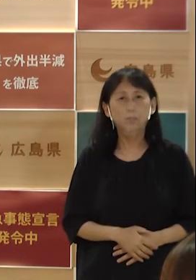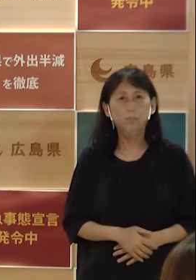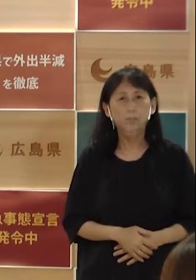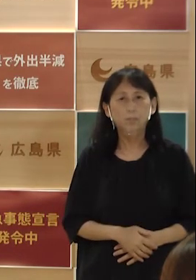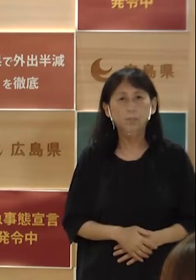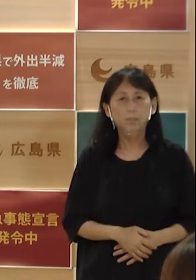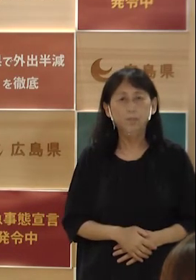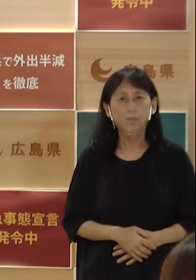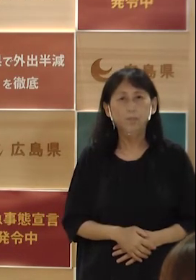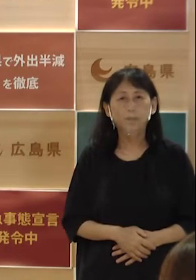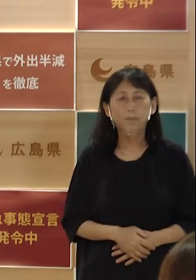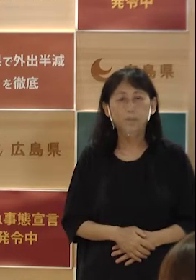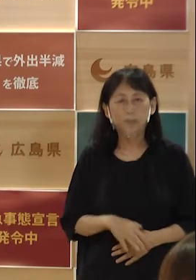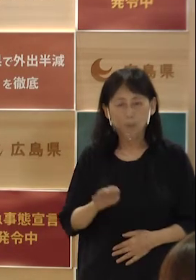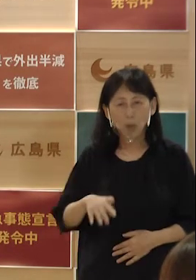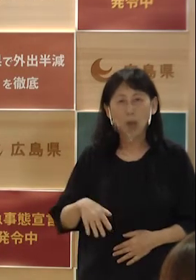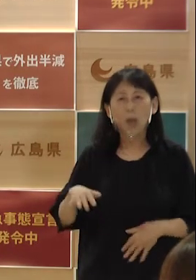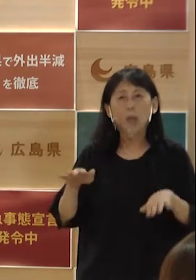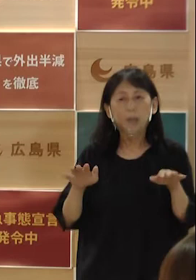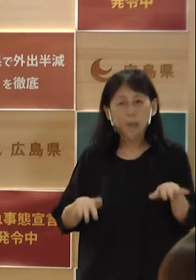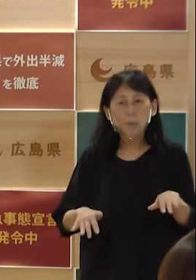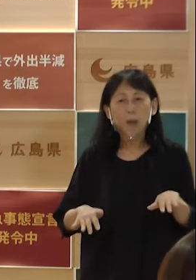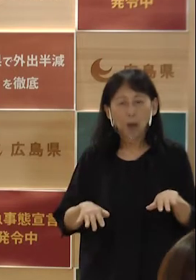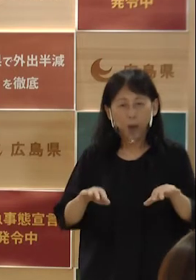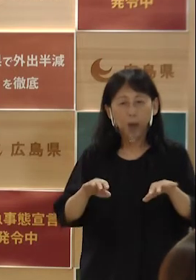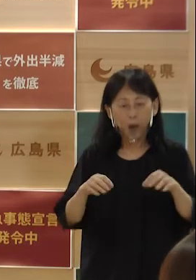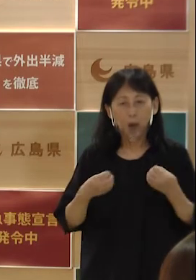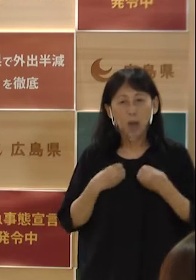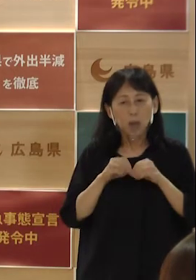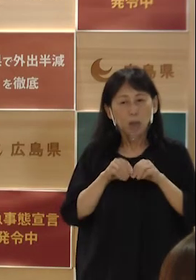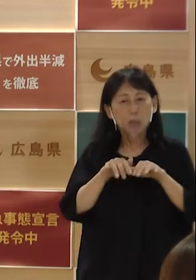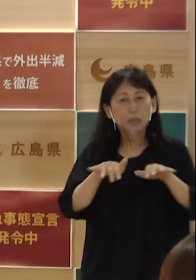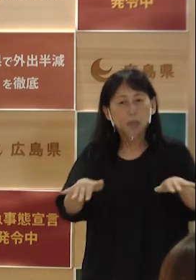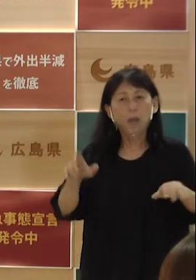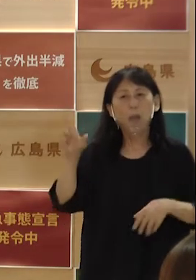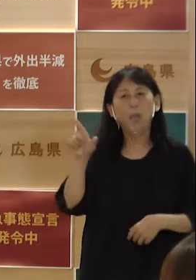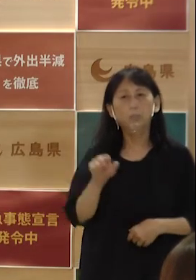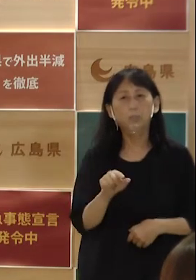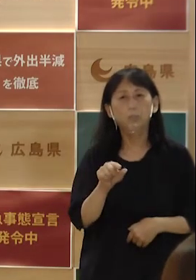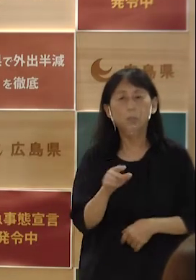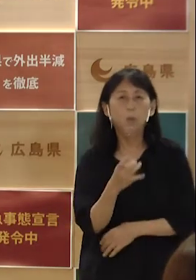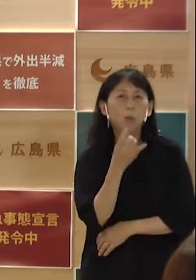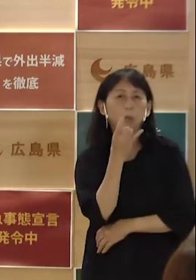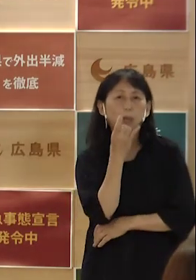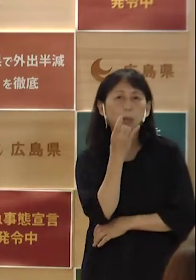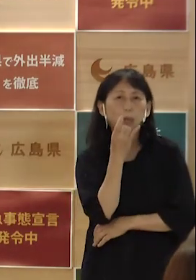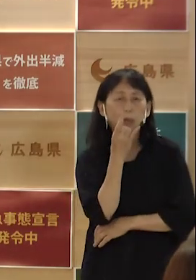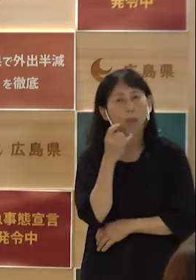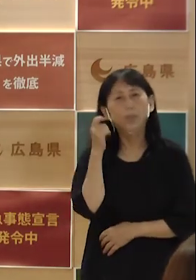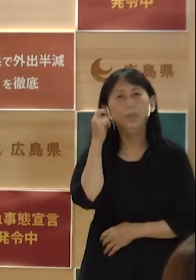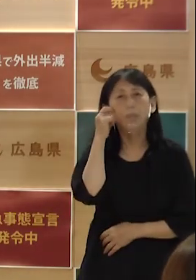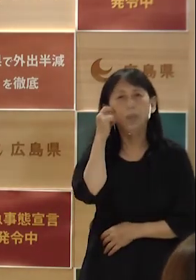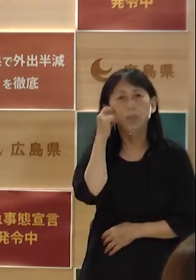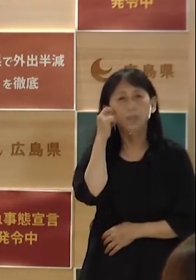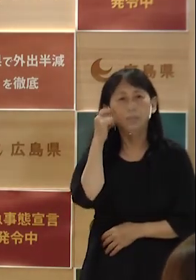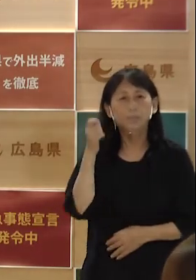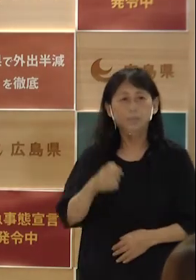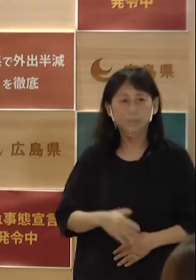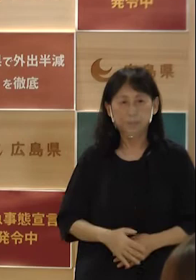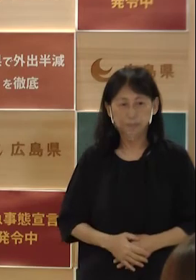ういう状況で急速に感染が減少していくというのはなかなか期待するという状況になります